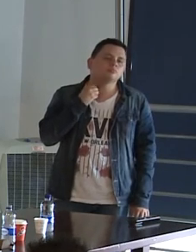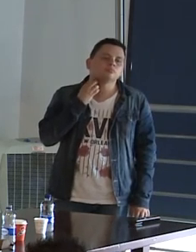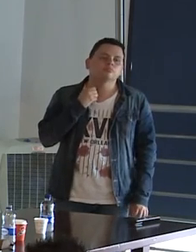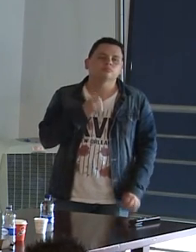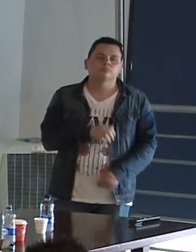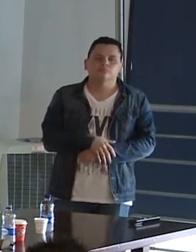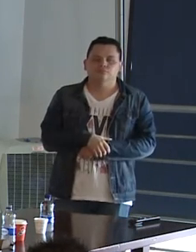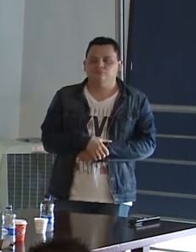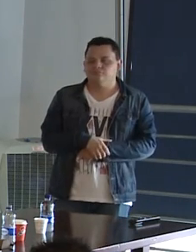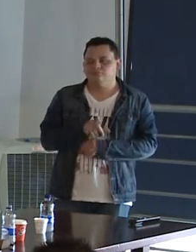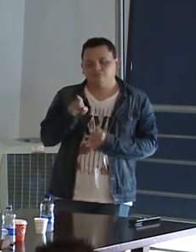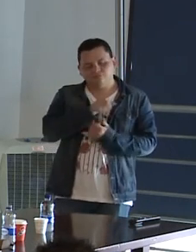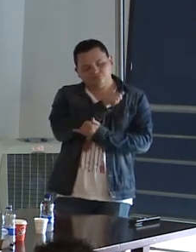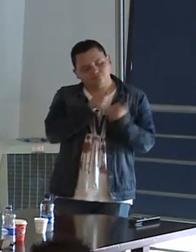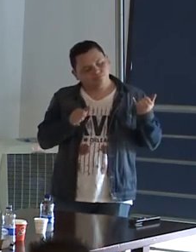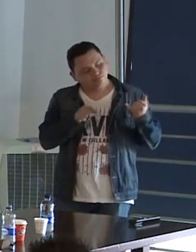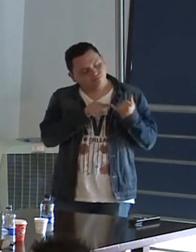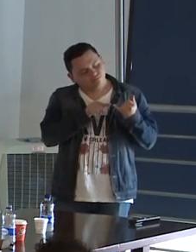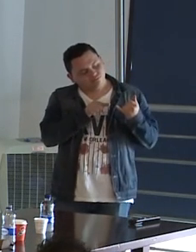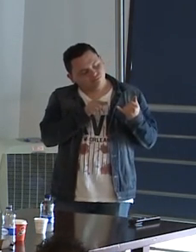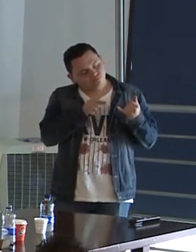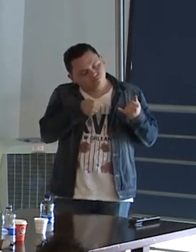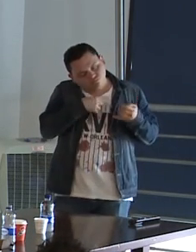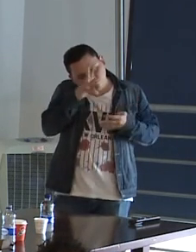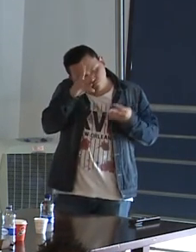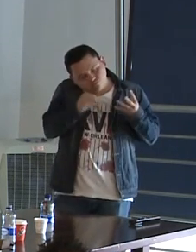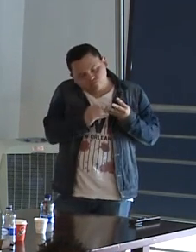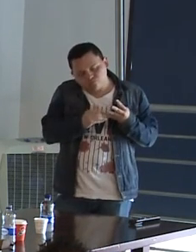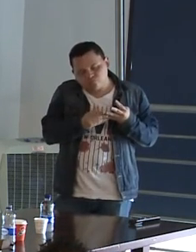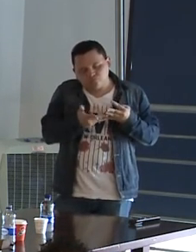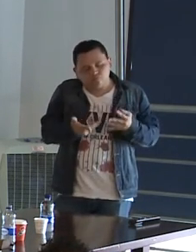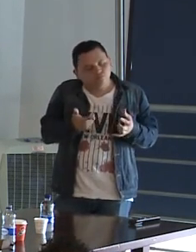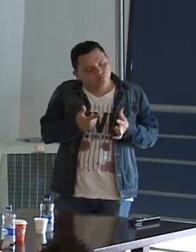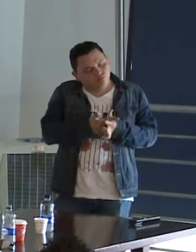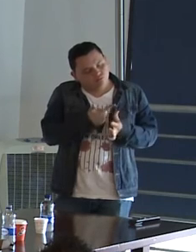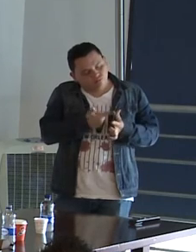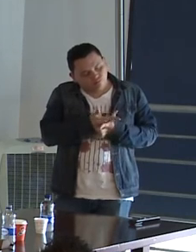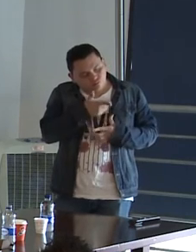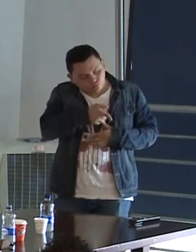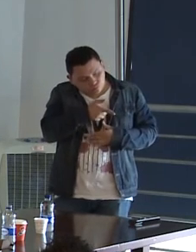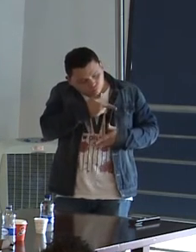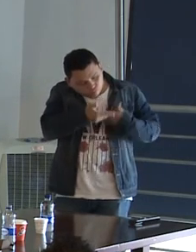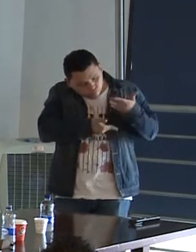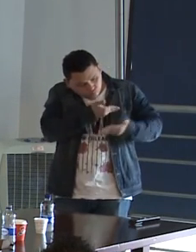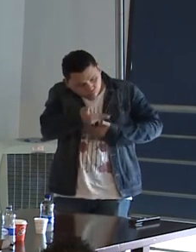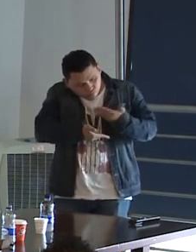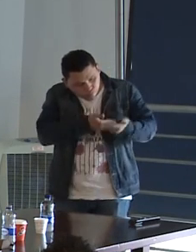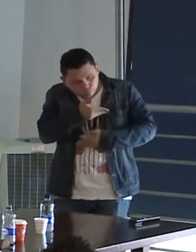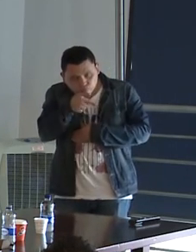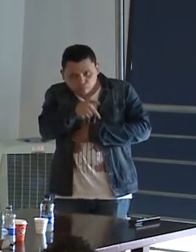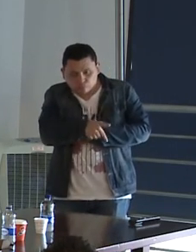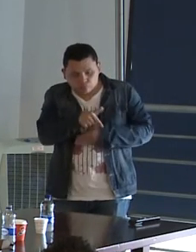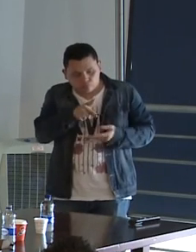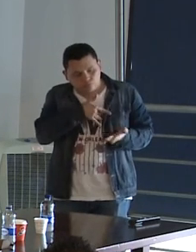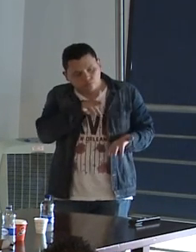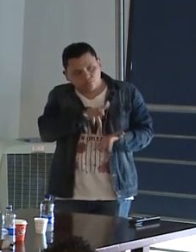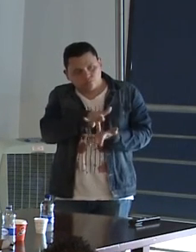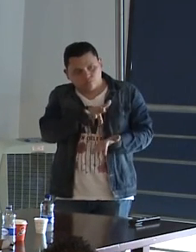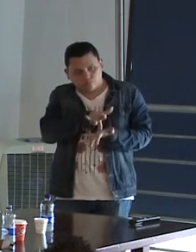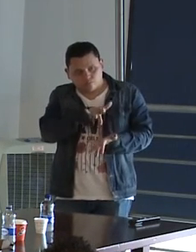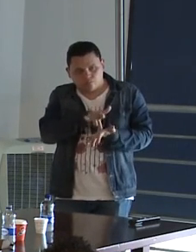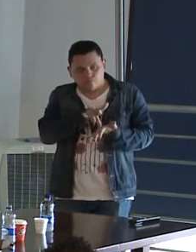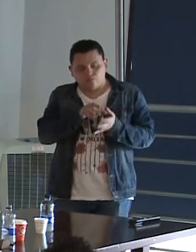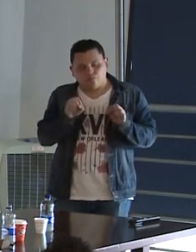Y finalmente, me parece a mí que entonces esos procesos de